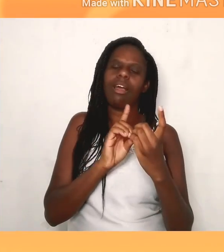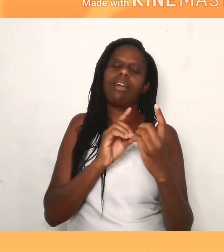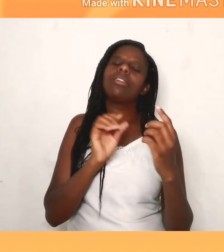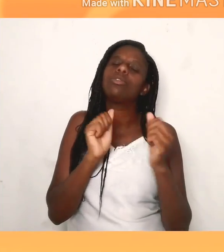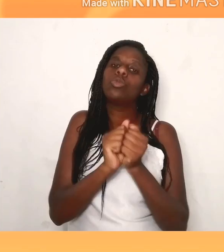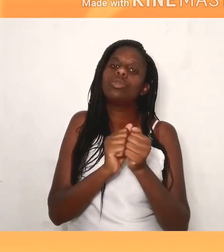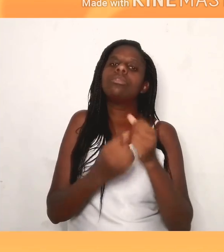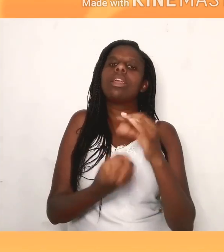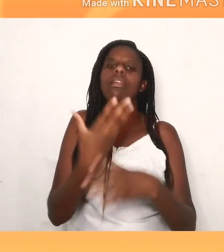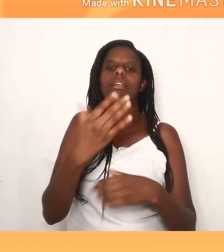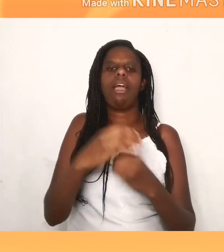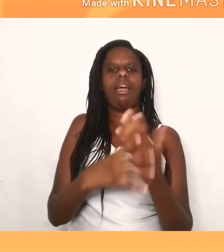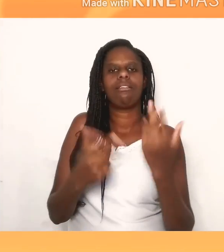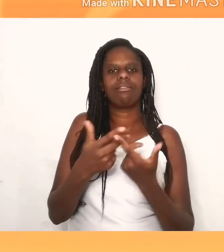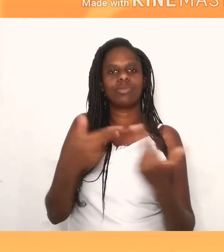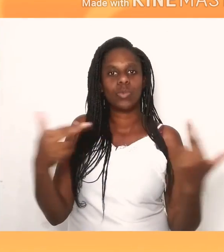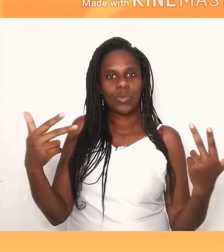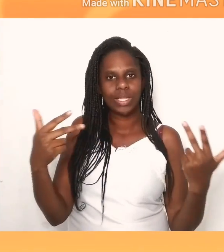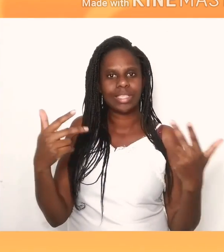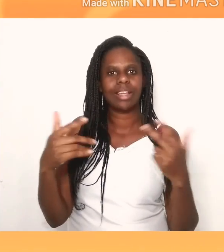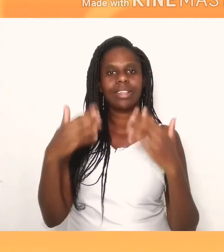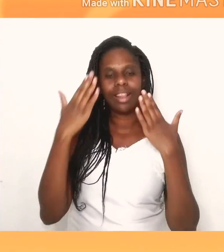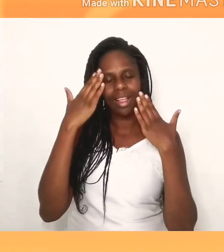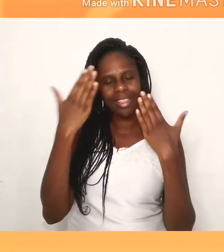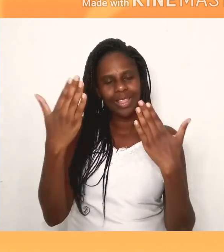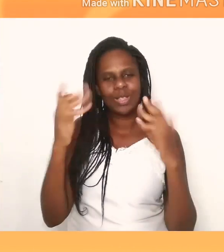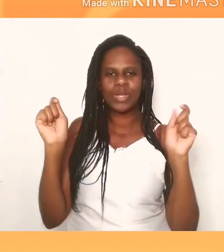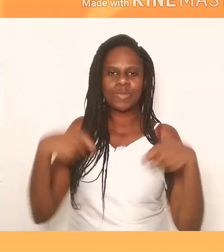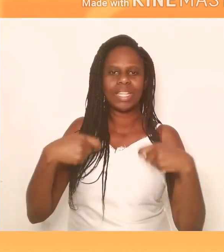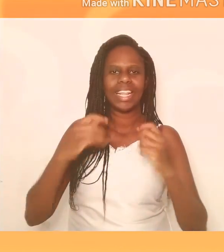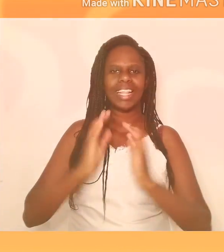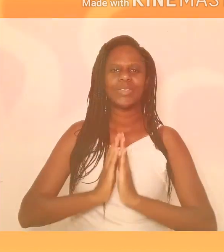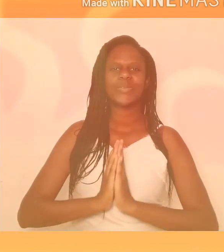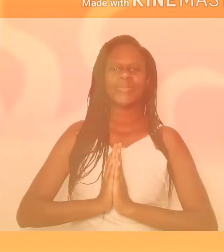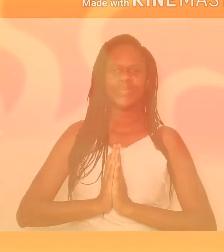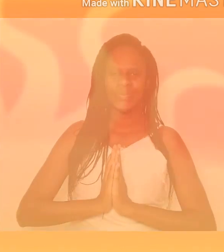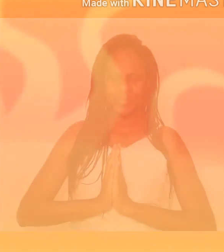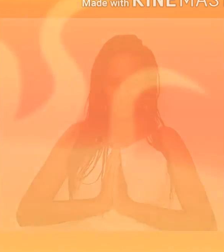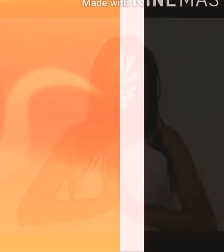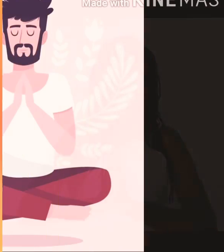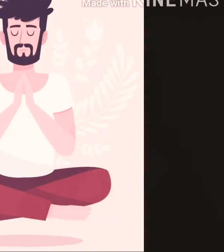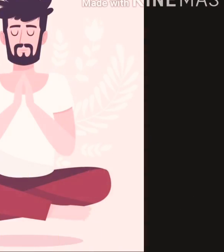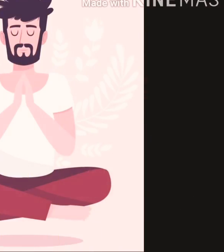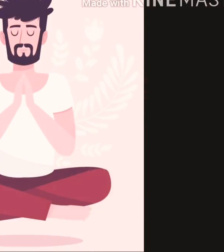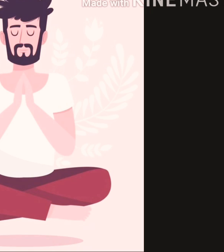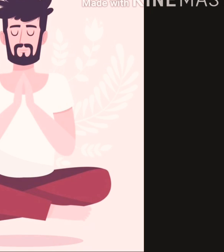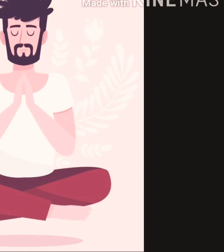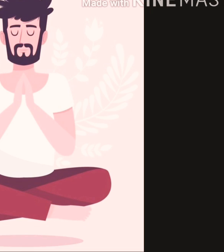Então eu agradeço muito a possibilidade. Namastê.